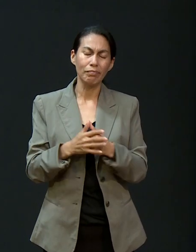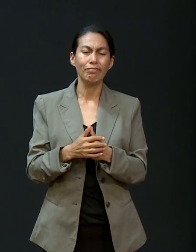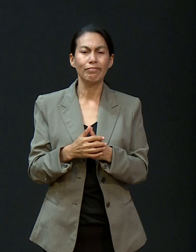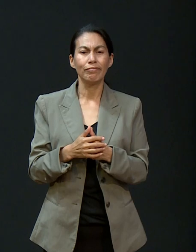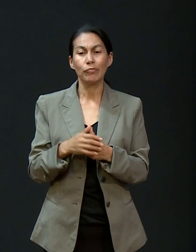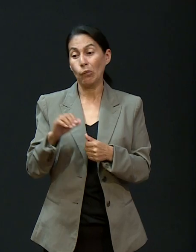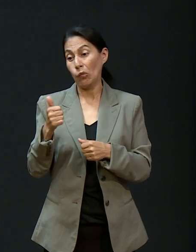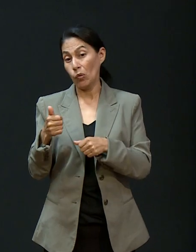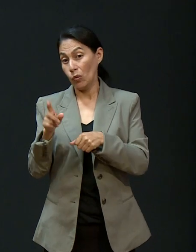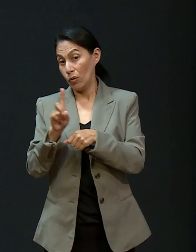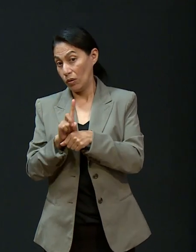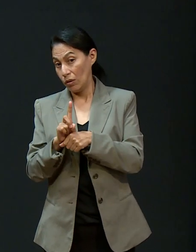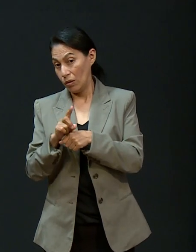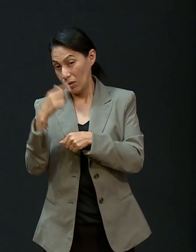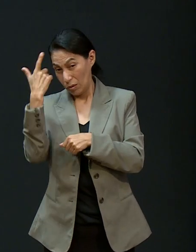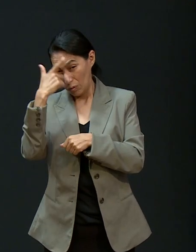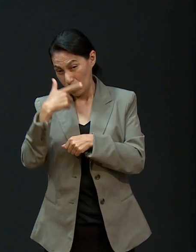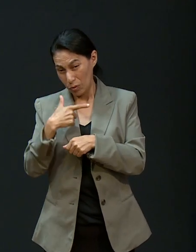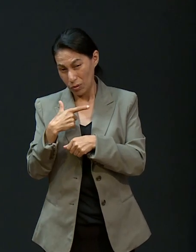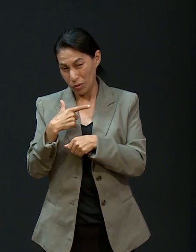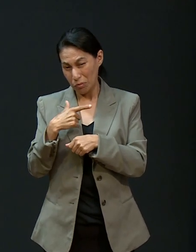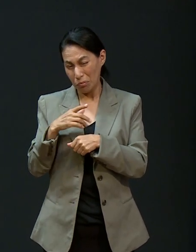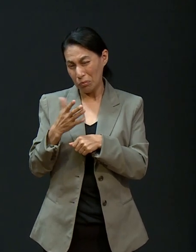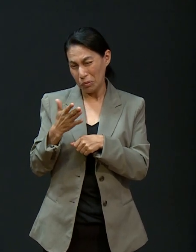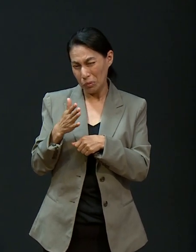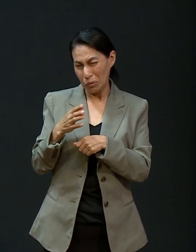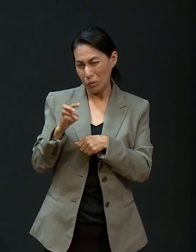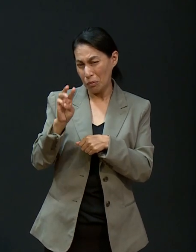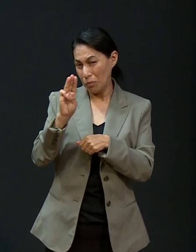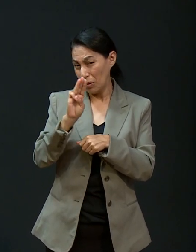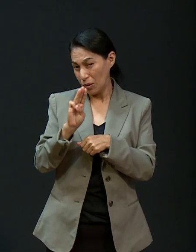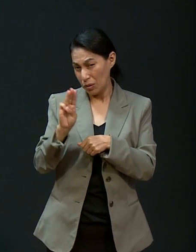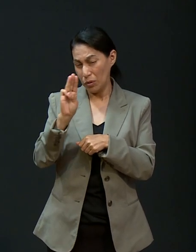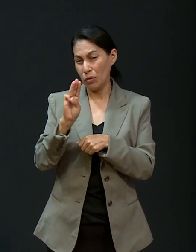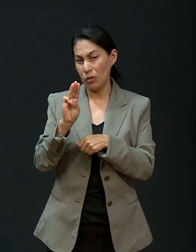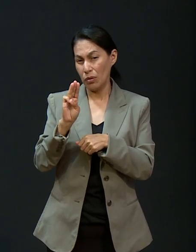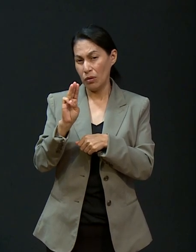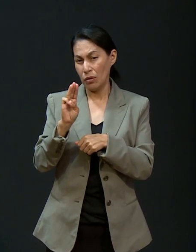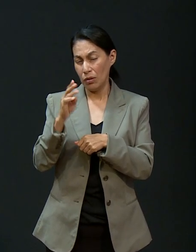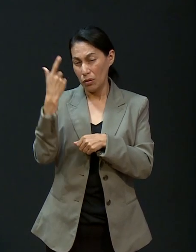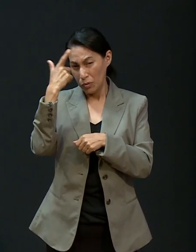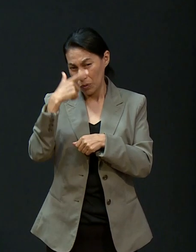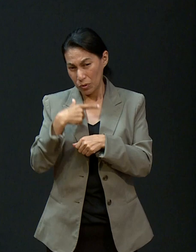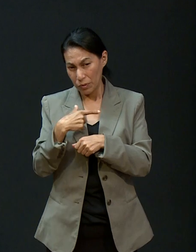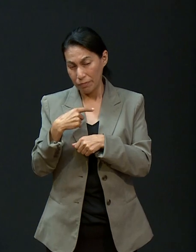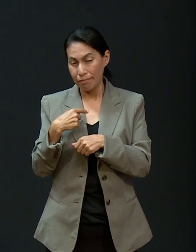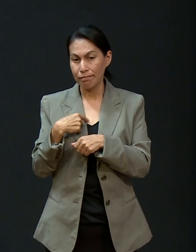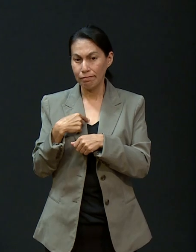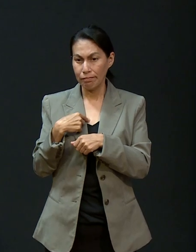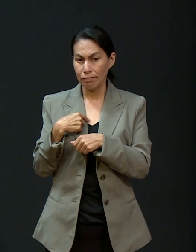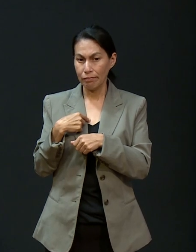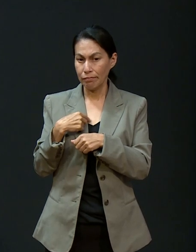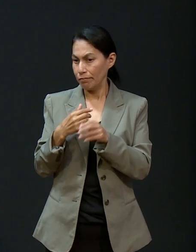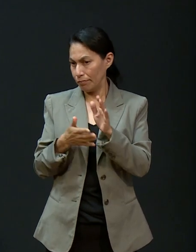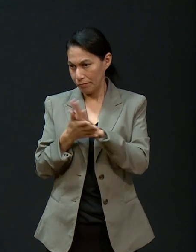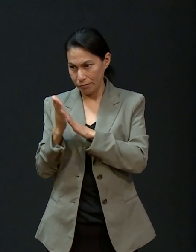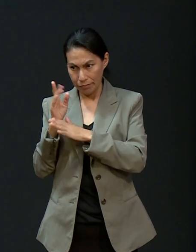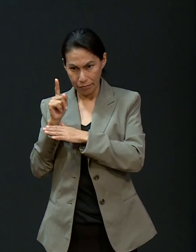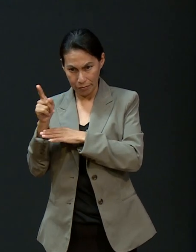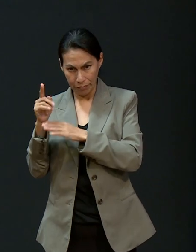Y, aguanté un día, el otro día en la noche, como, miércoles, yo ya,